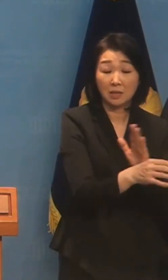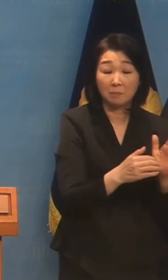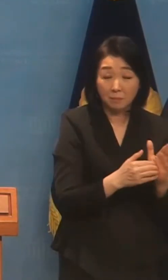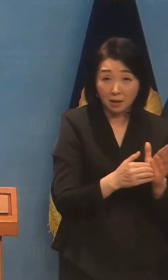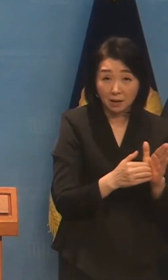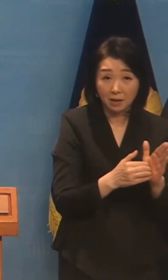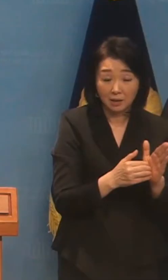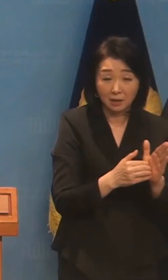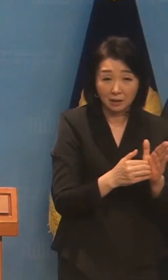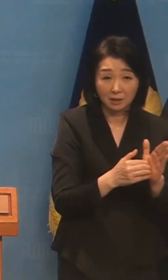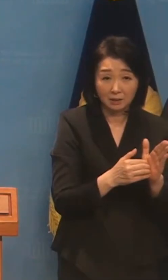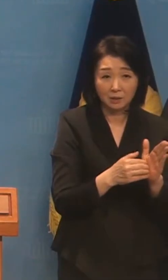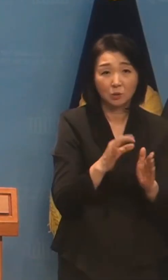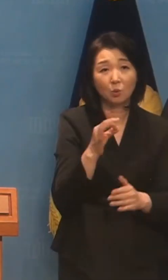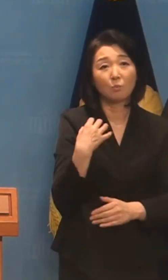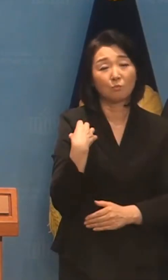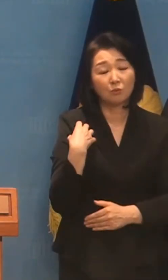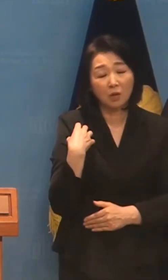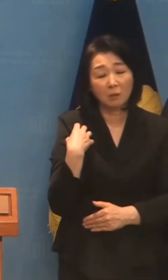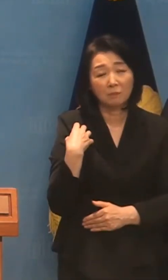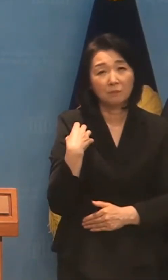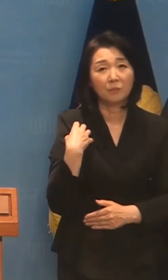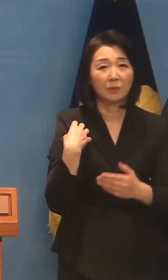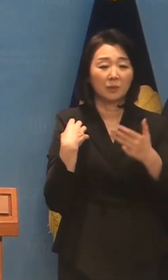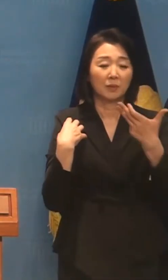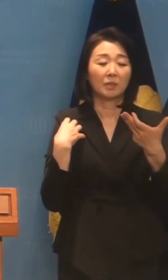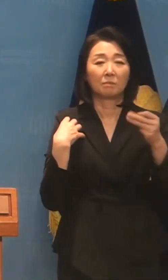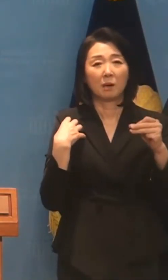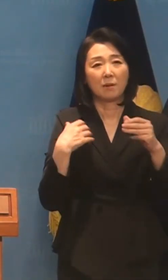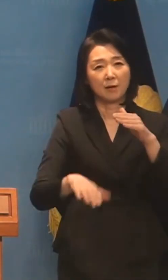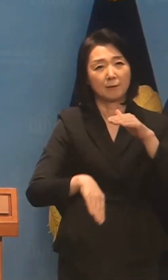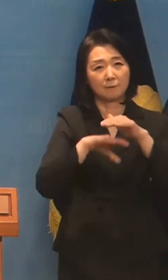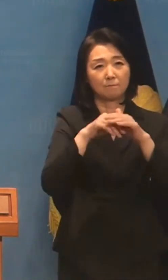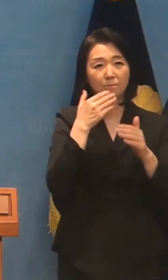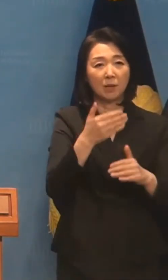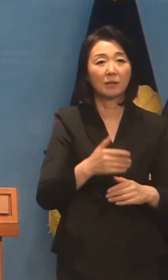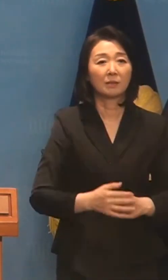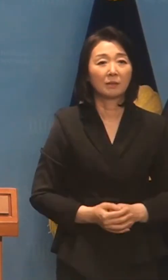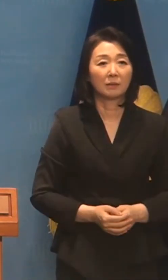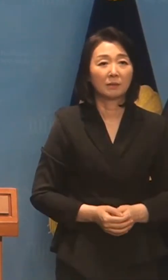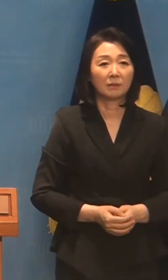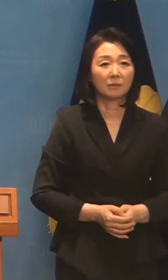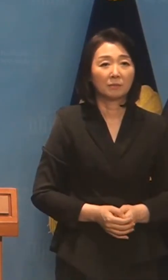의료급여 대상자의 의료비 부담이 최대 18만 원까지 늘어날 수 있습니다.